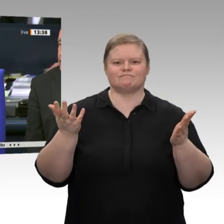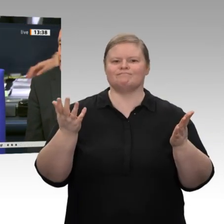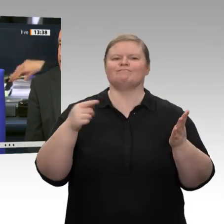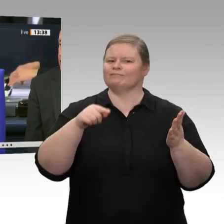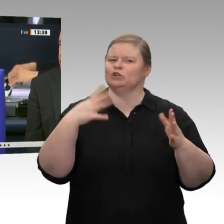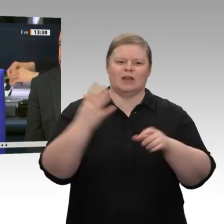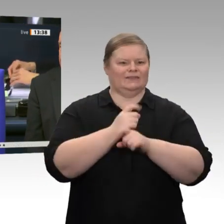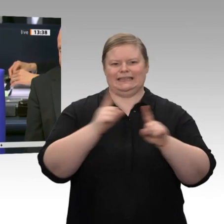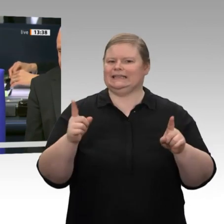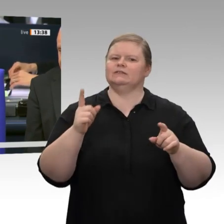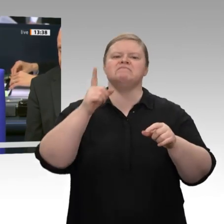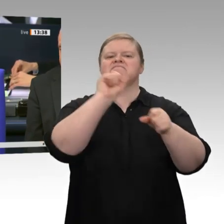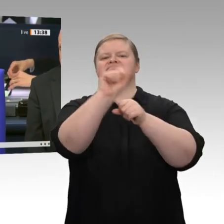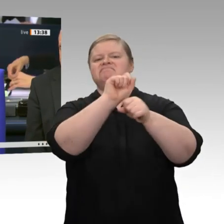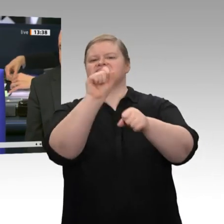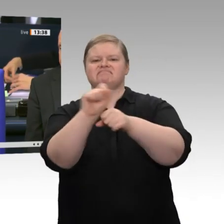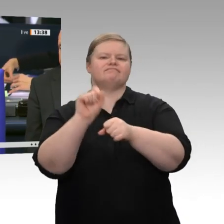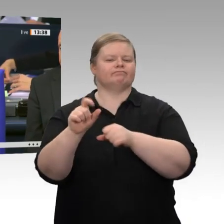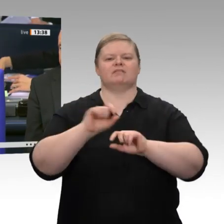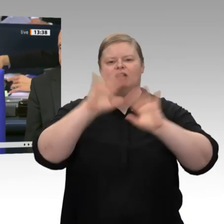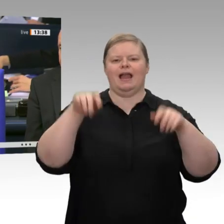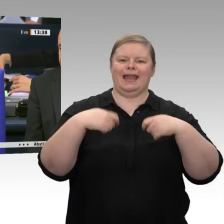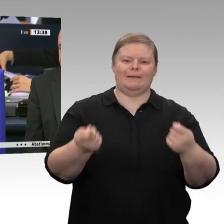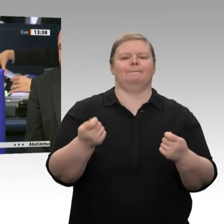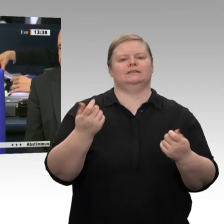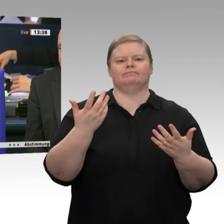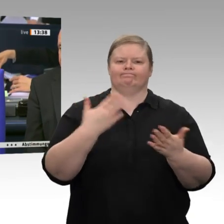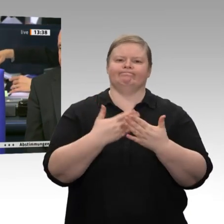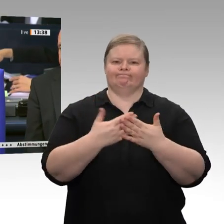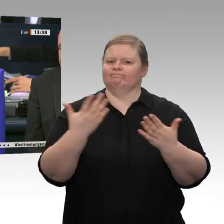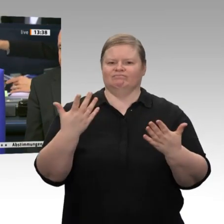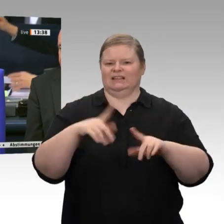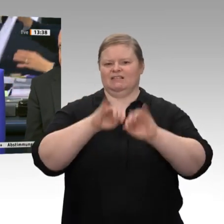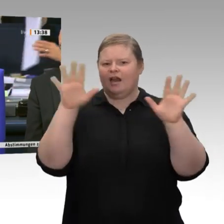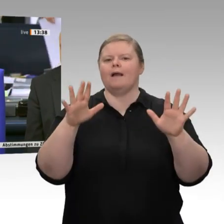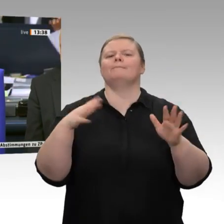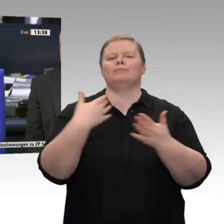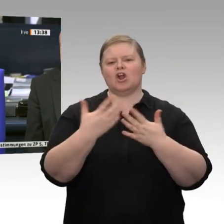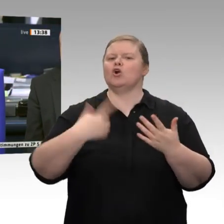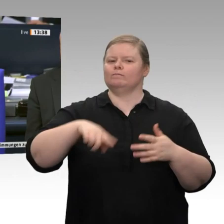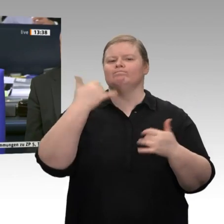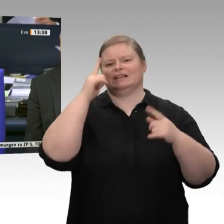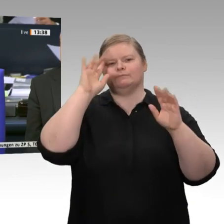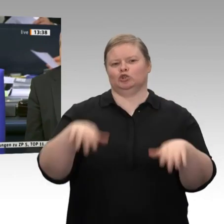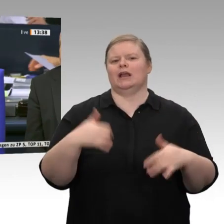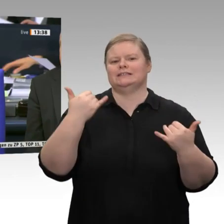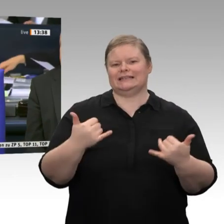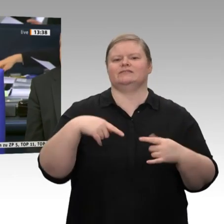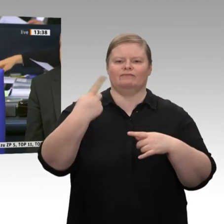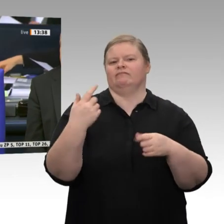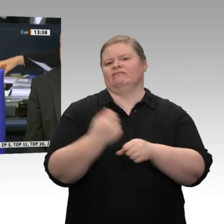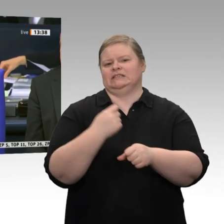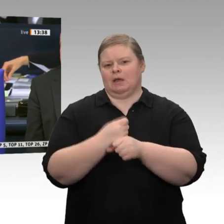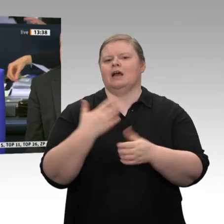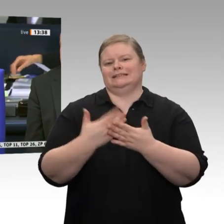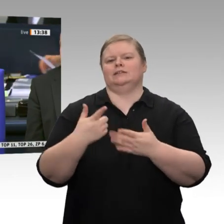das Ergebnis hier zweifelsfrei festzustellen. Sie wissen, auf welche Art und Weise wir dann das